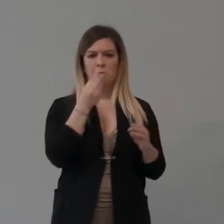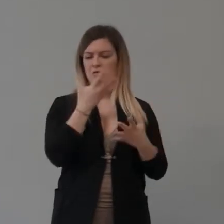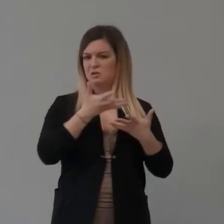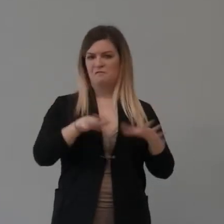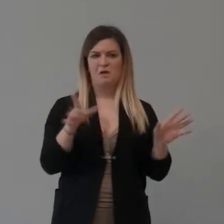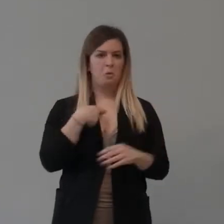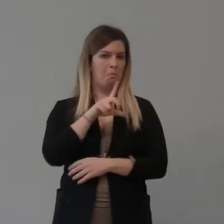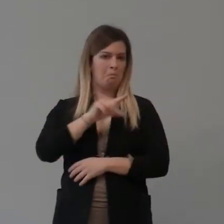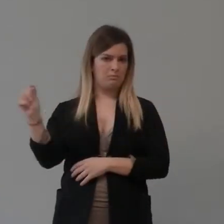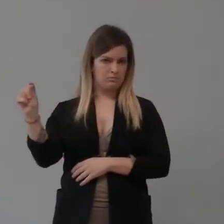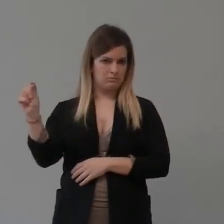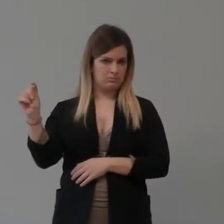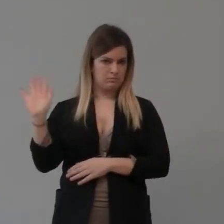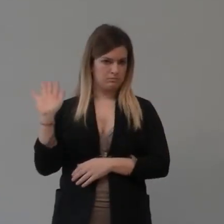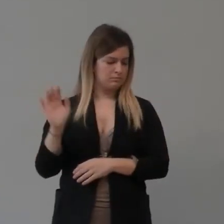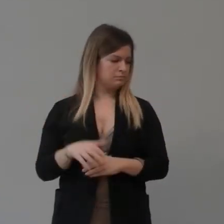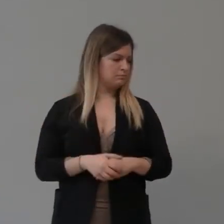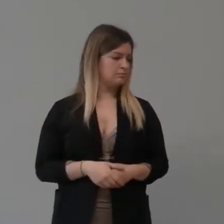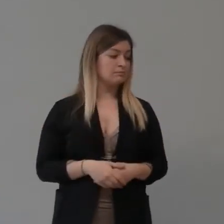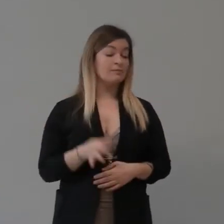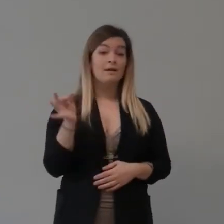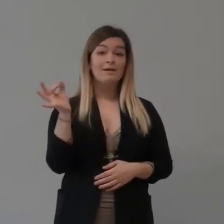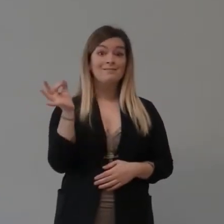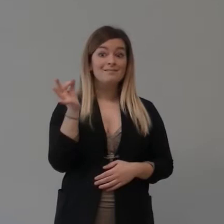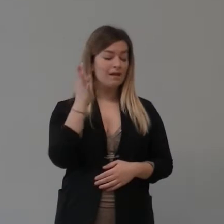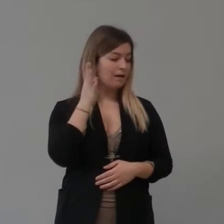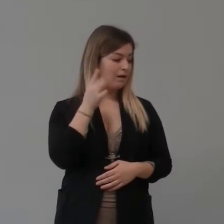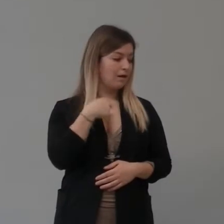tutto quanto. Ma se il padrone